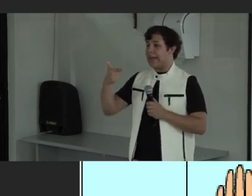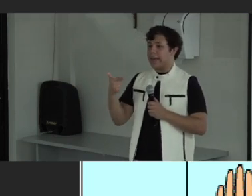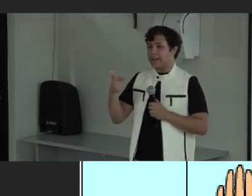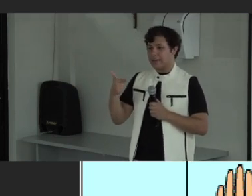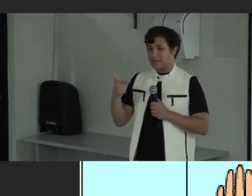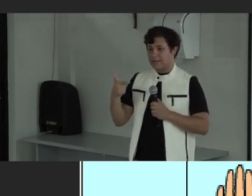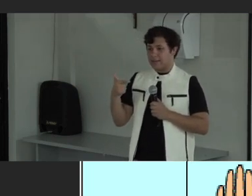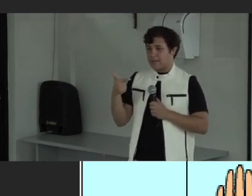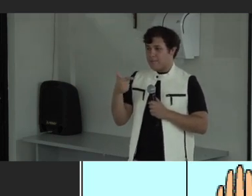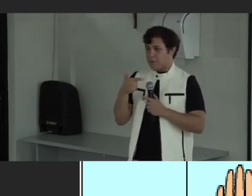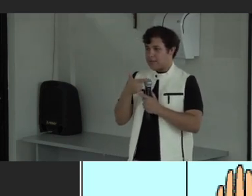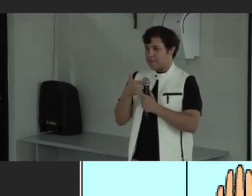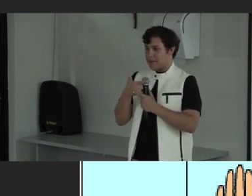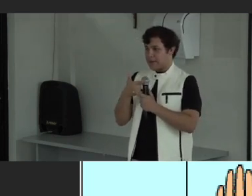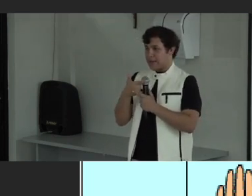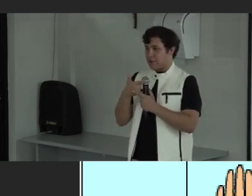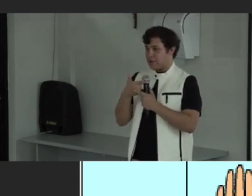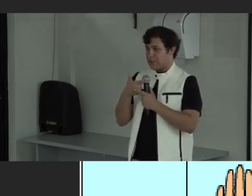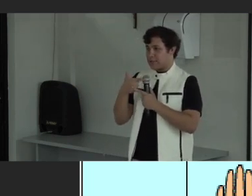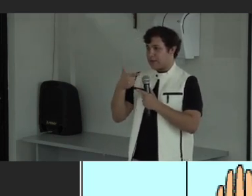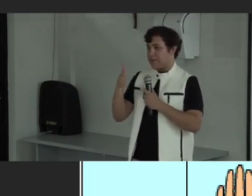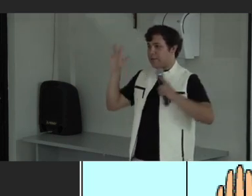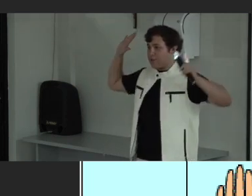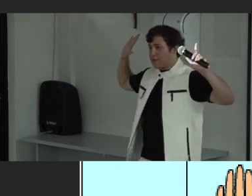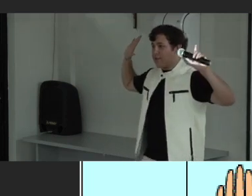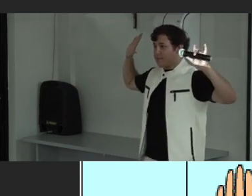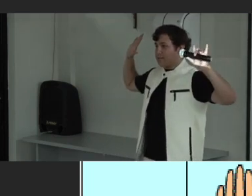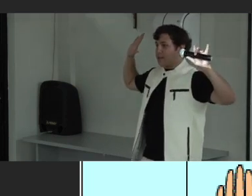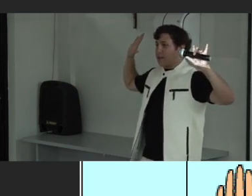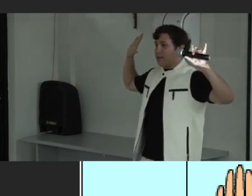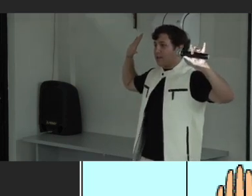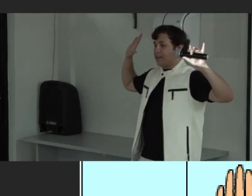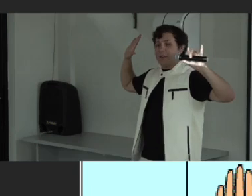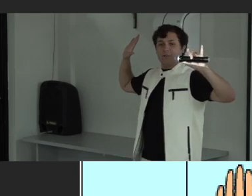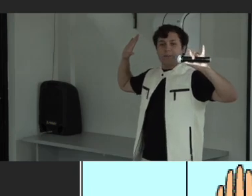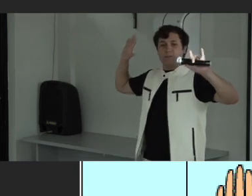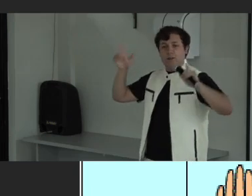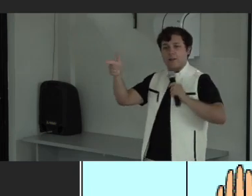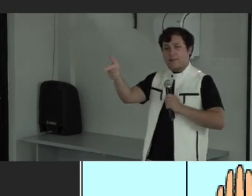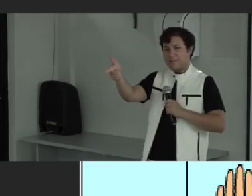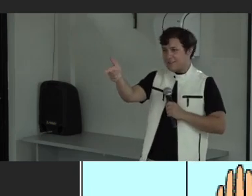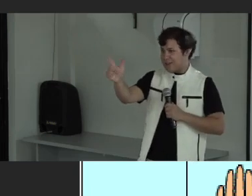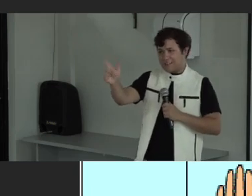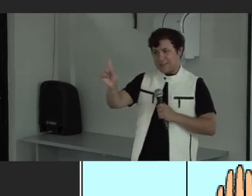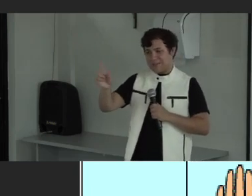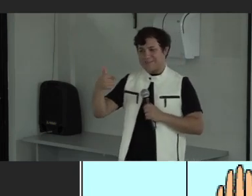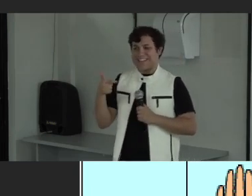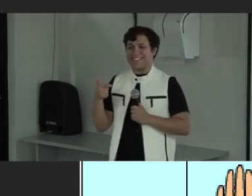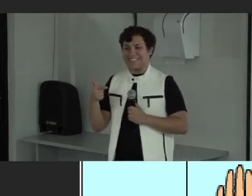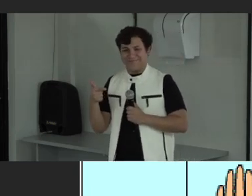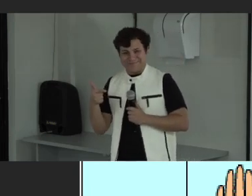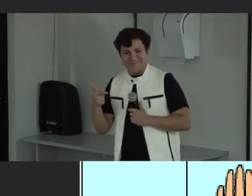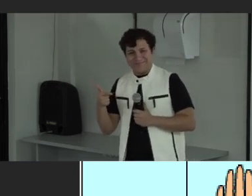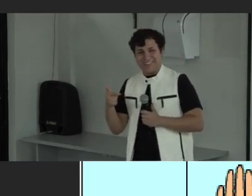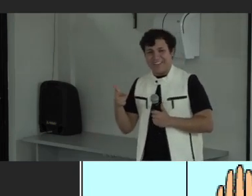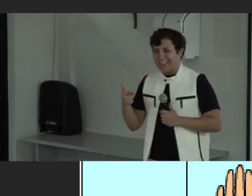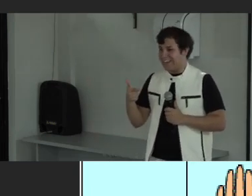G. Vamos a ver que el dorso es hacia el frente porque si lo hacen así es una pistola, ¿ok? Así no, así. G.